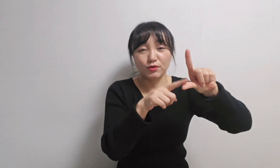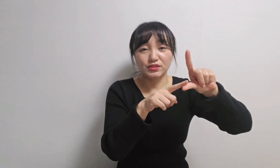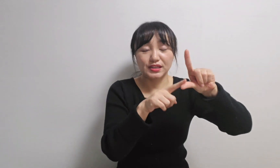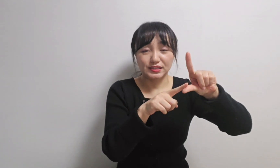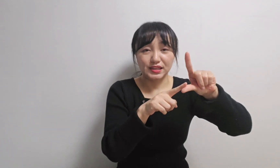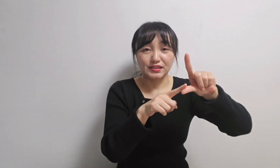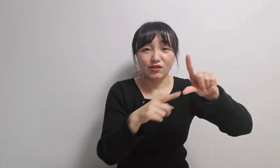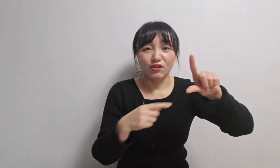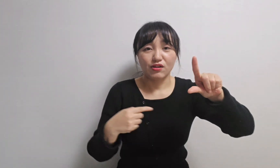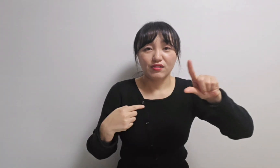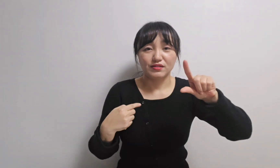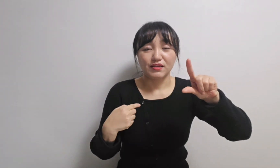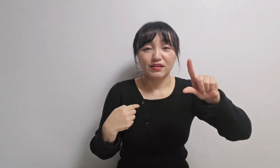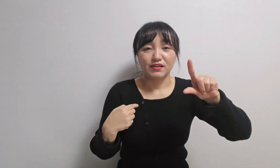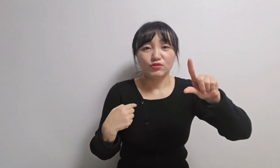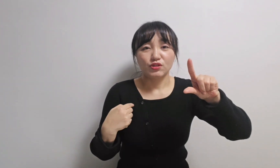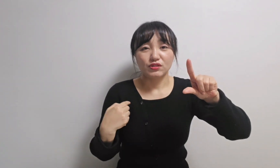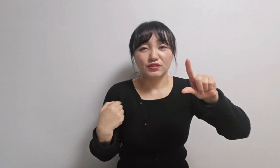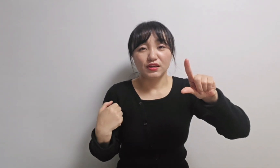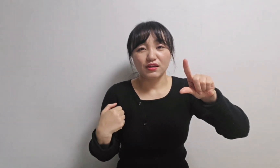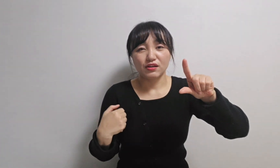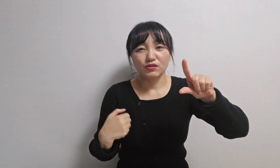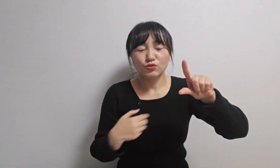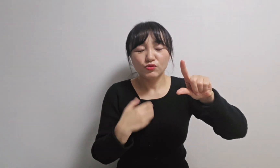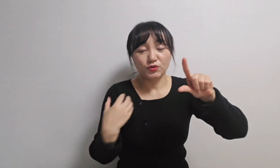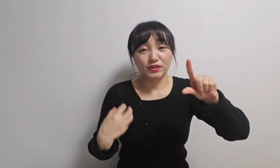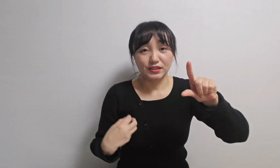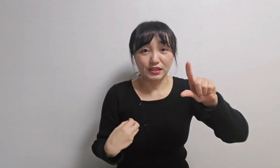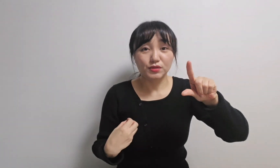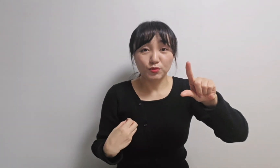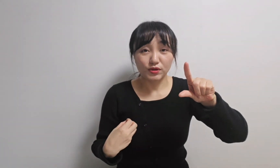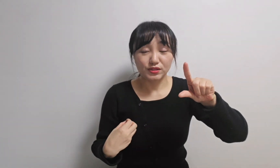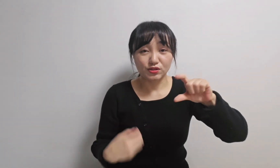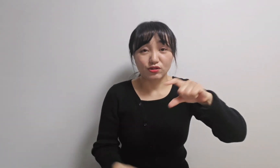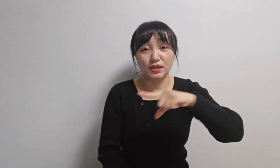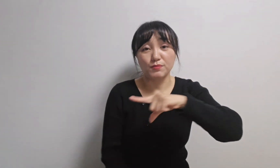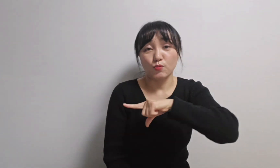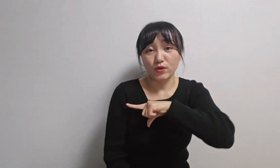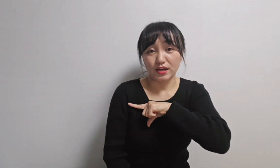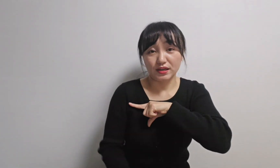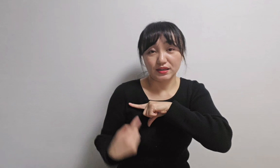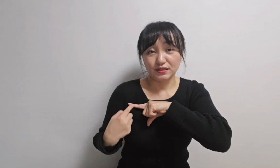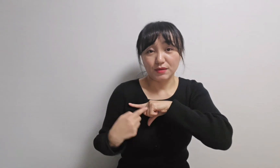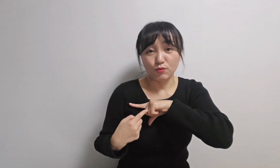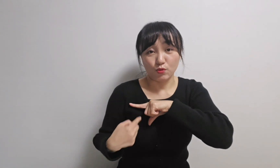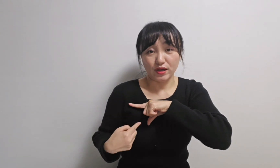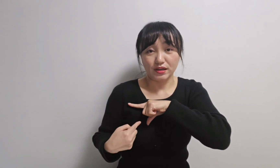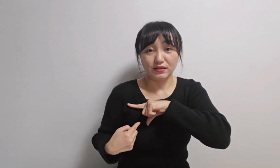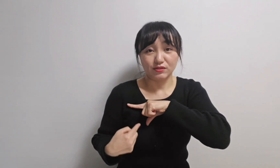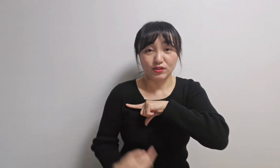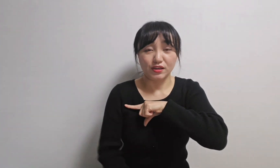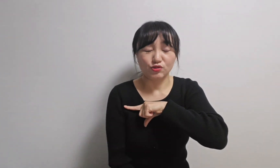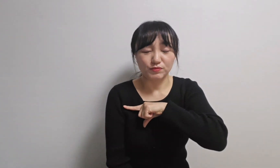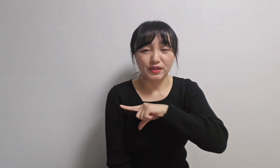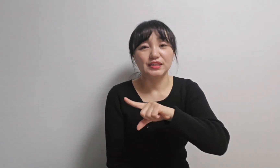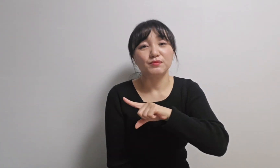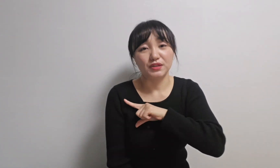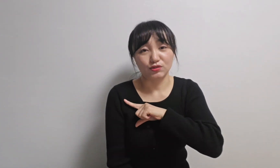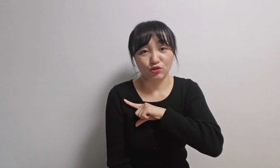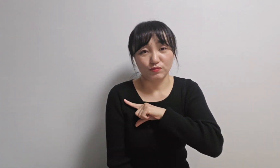펴신 상태에서 우리 이제 초등학교 때 이렇게 이름표 했었죠. 그 네모 모양 이렇게 해주시면 돼요. 이름이란 수어입니다.